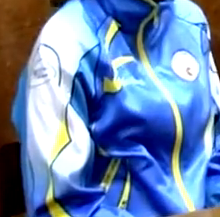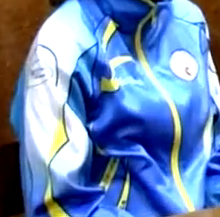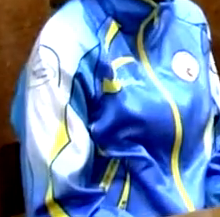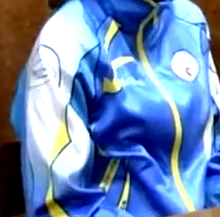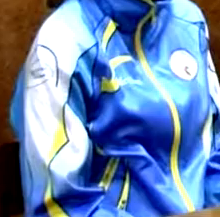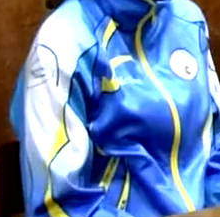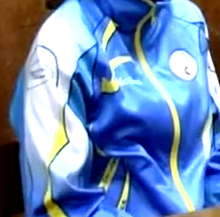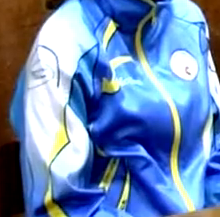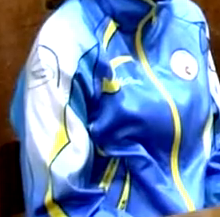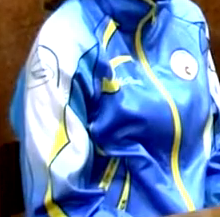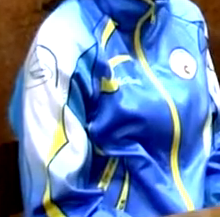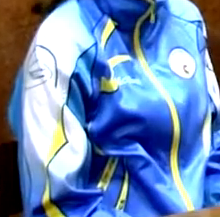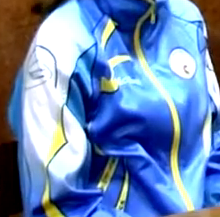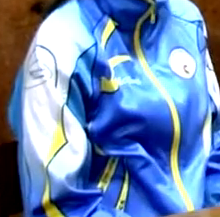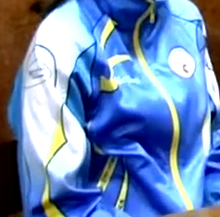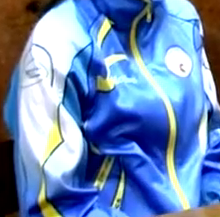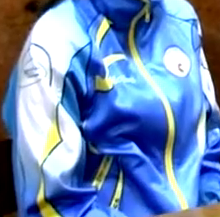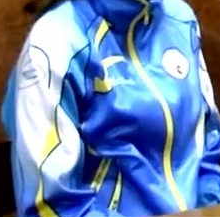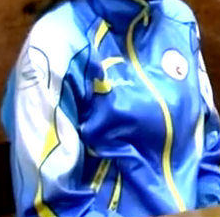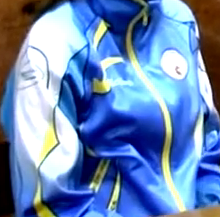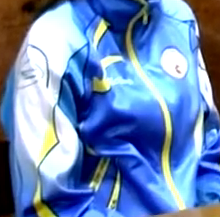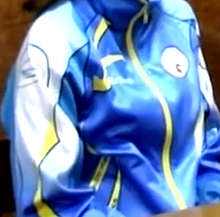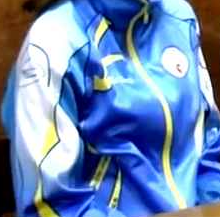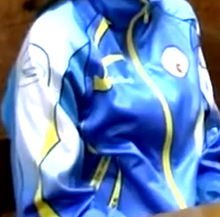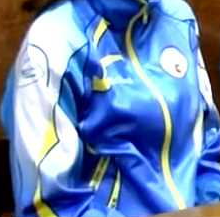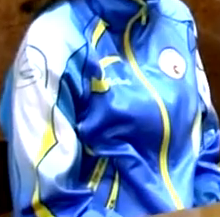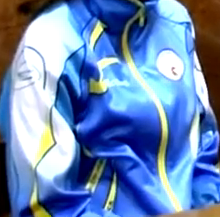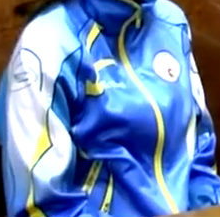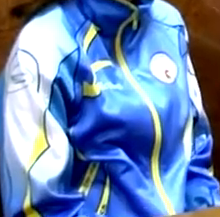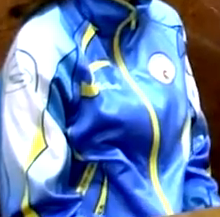У підсумку зайняв лише 8-ме місце.